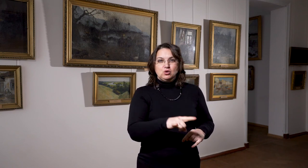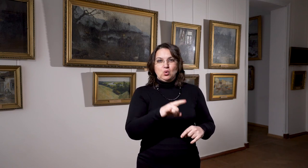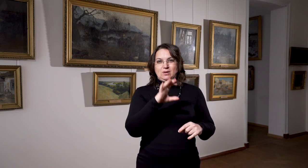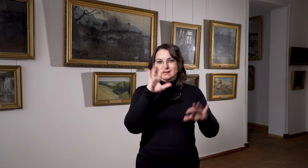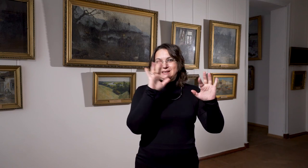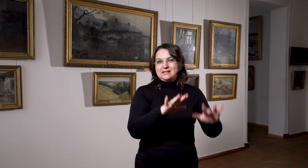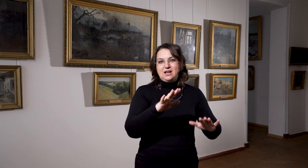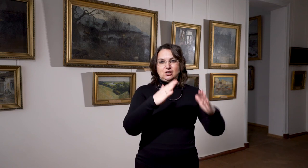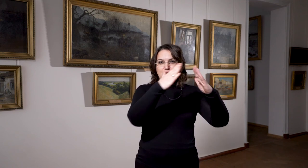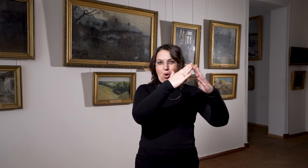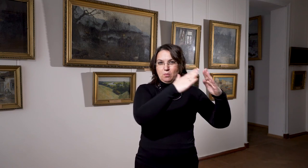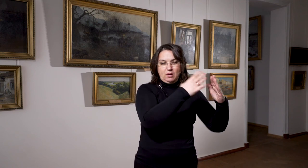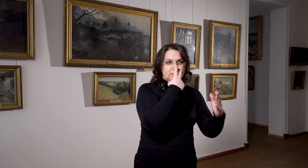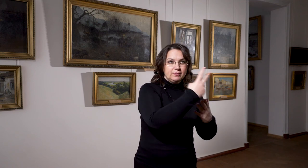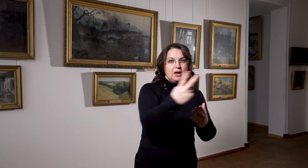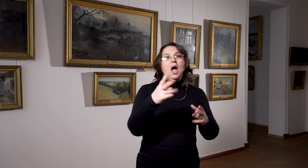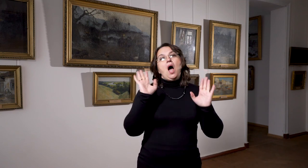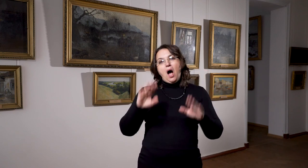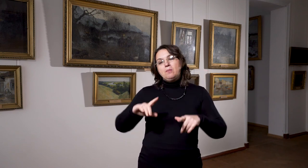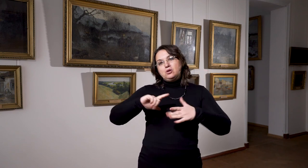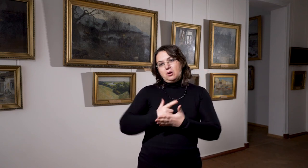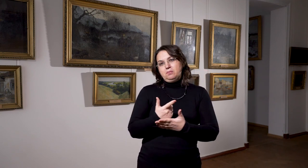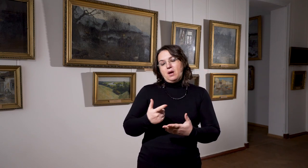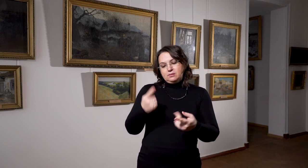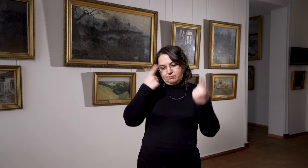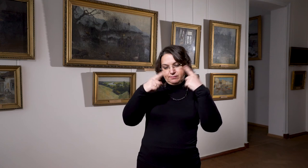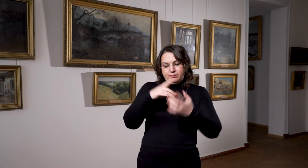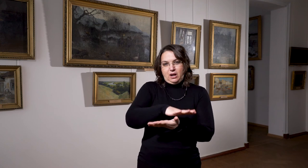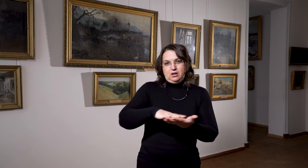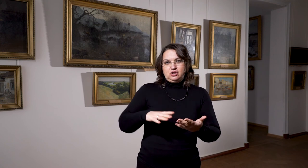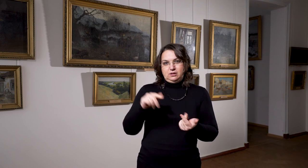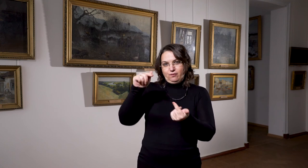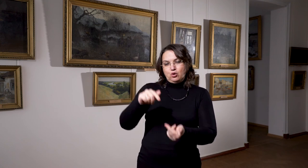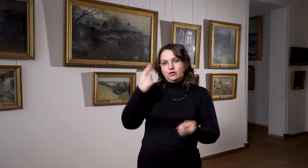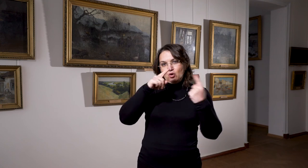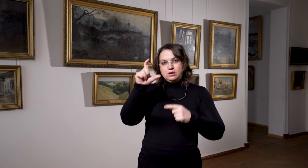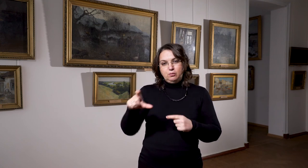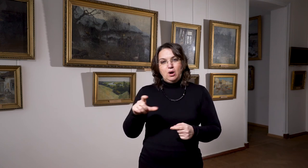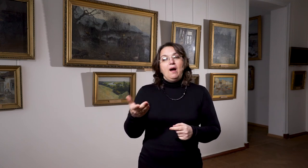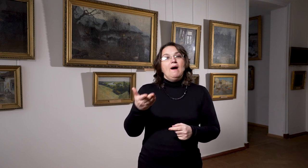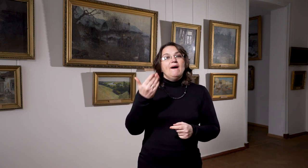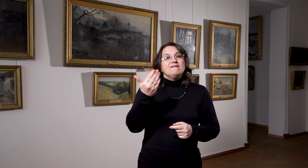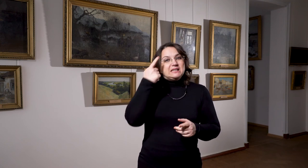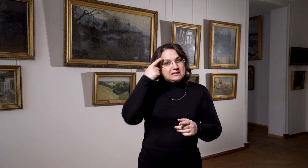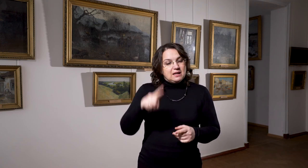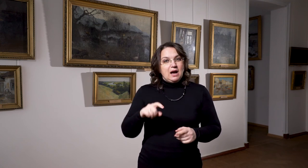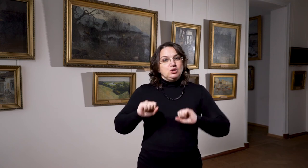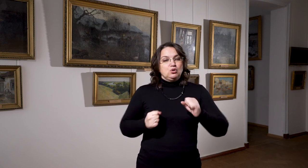знаете, друзья, мне бы хотелось закончить свое повествование теми же словами, которыми я начинала. В Харькове есть